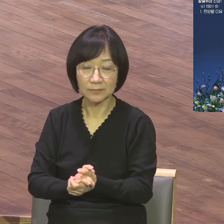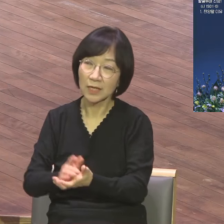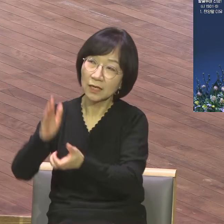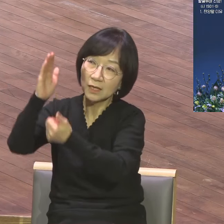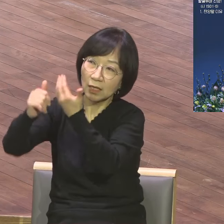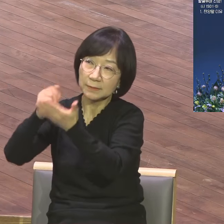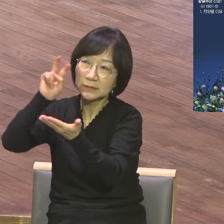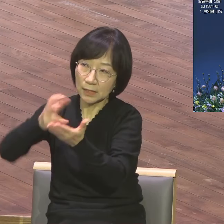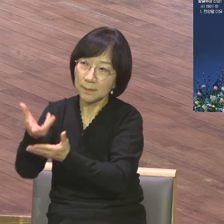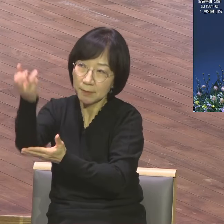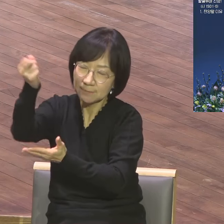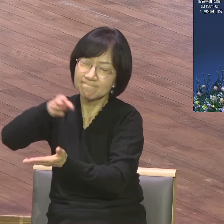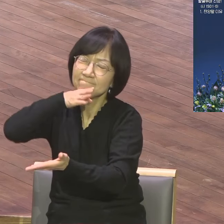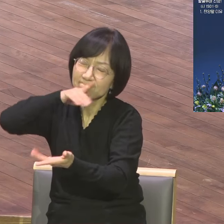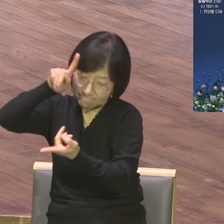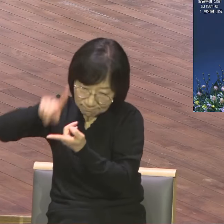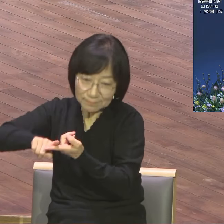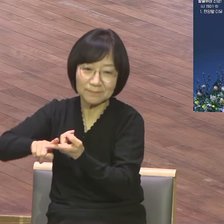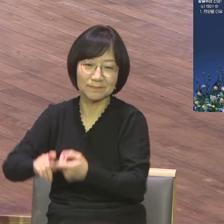분이다.